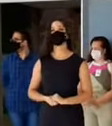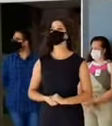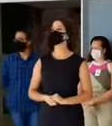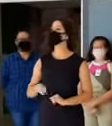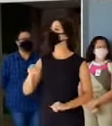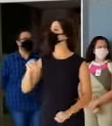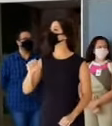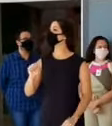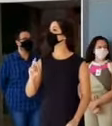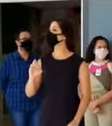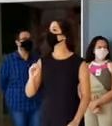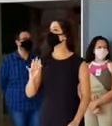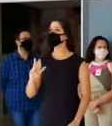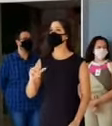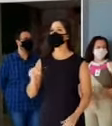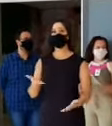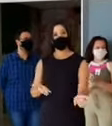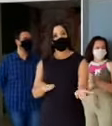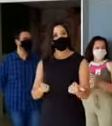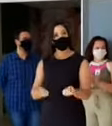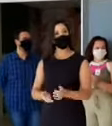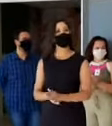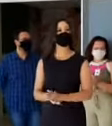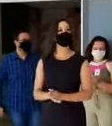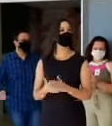Marco Túlio, por favor, vem para cá.